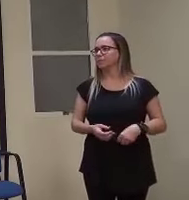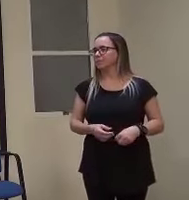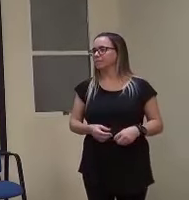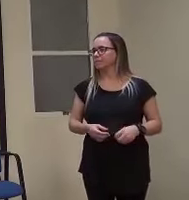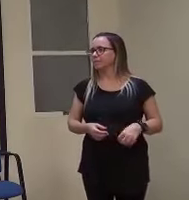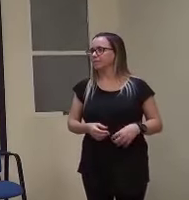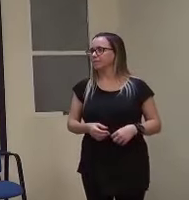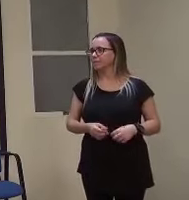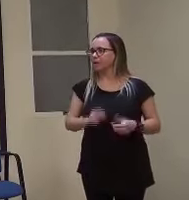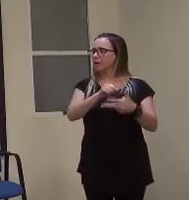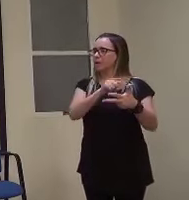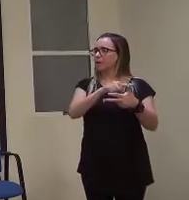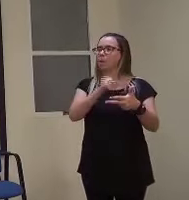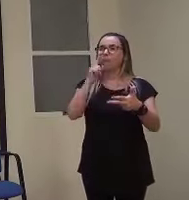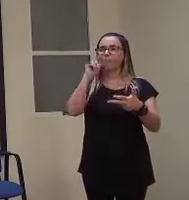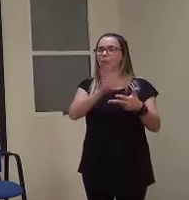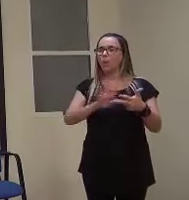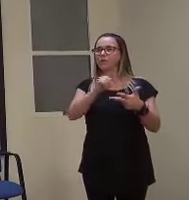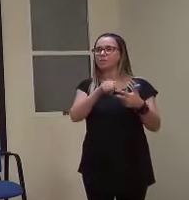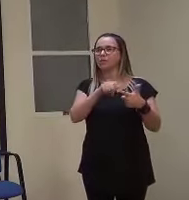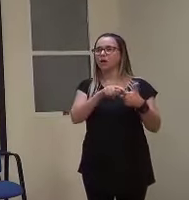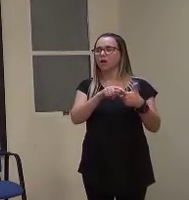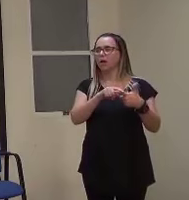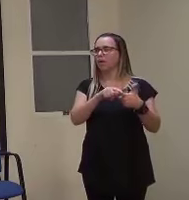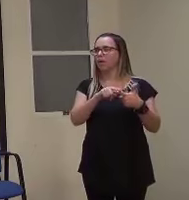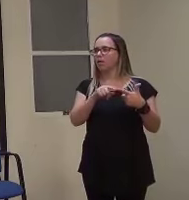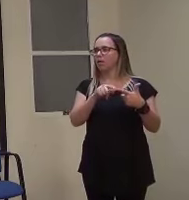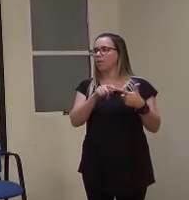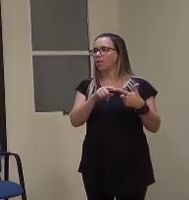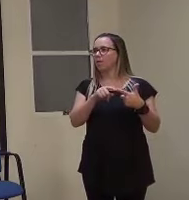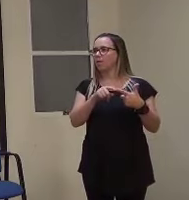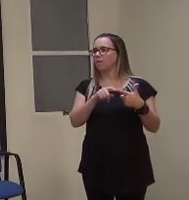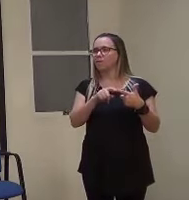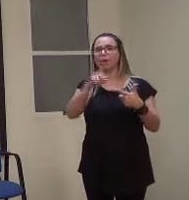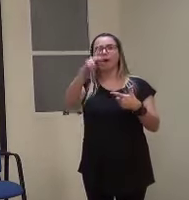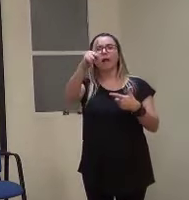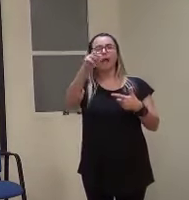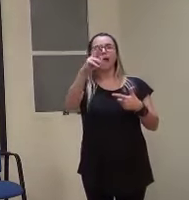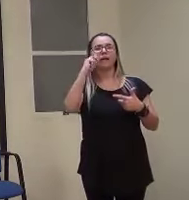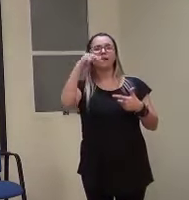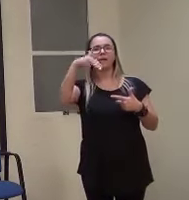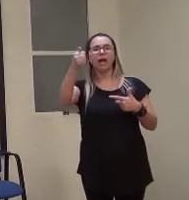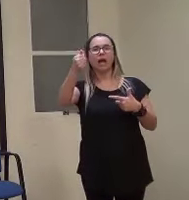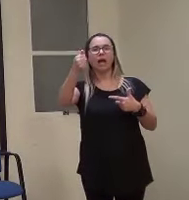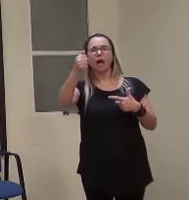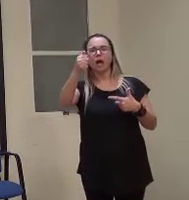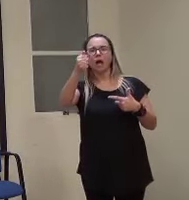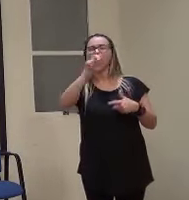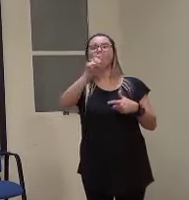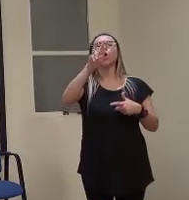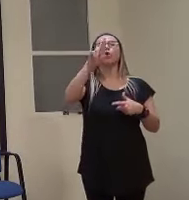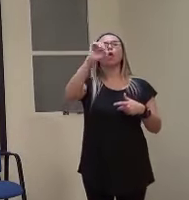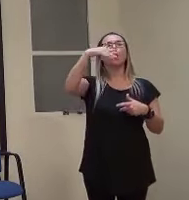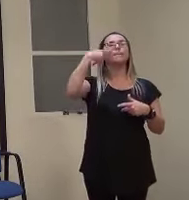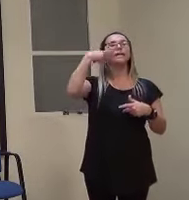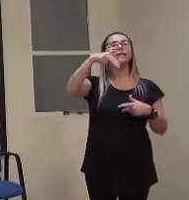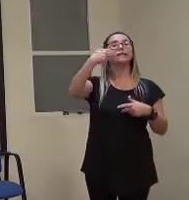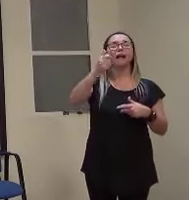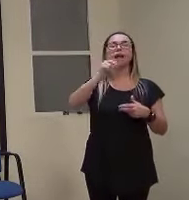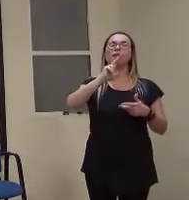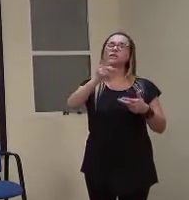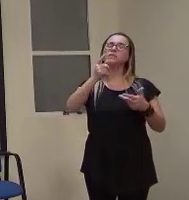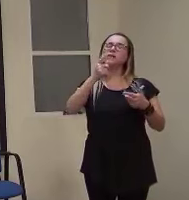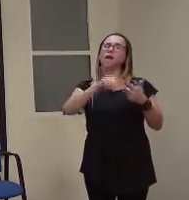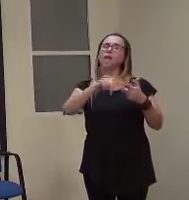recordar las tres cuestiones que punto karina marina planteaba